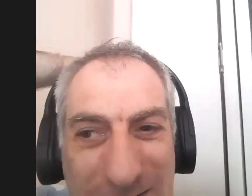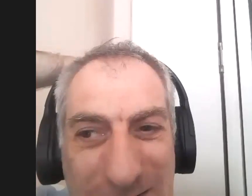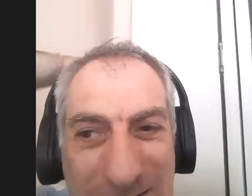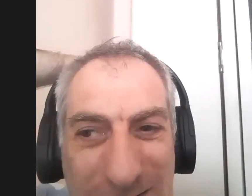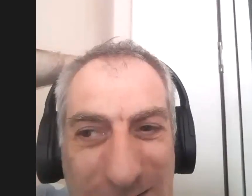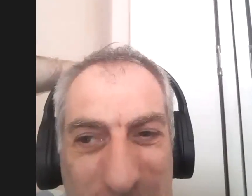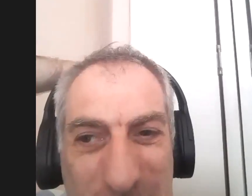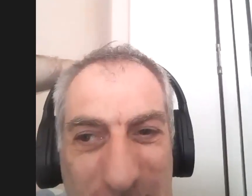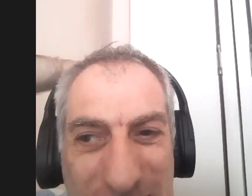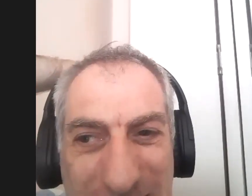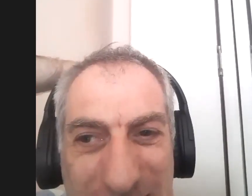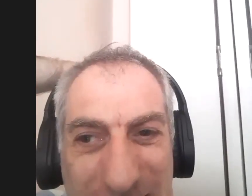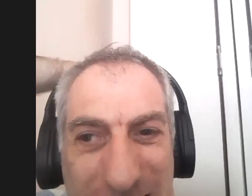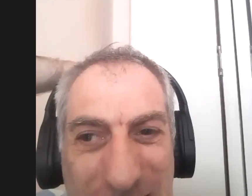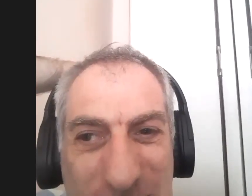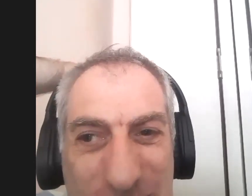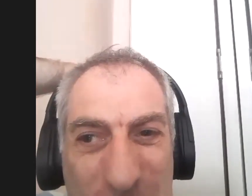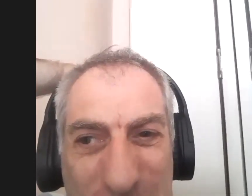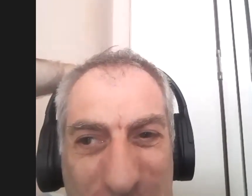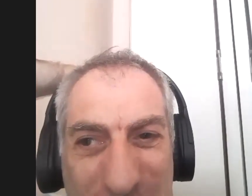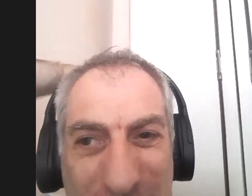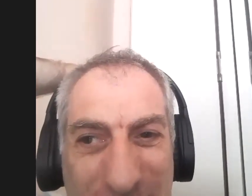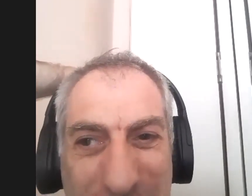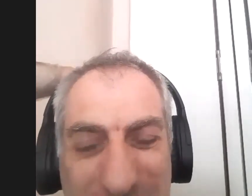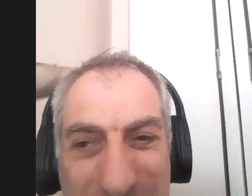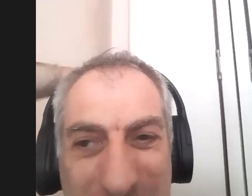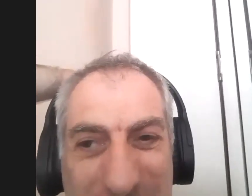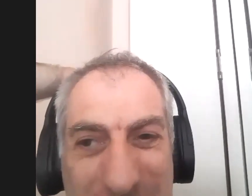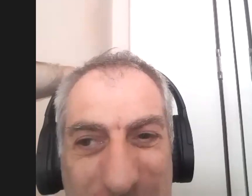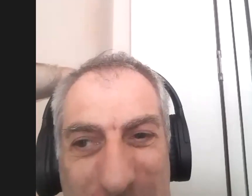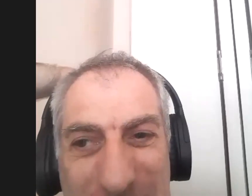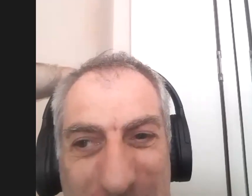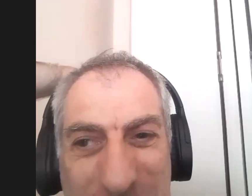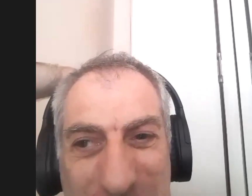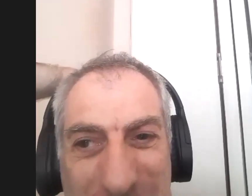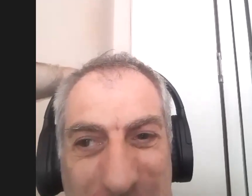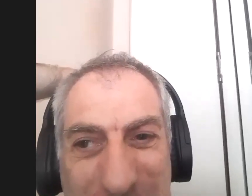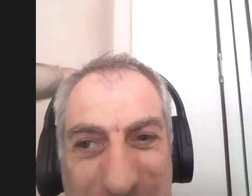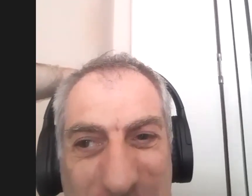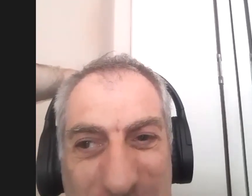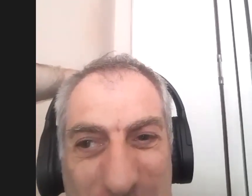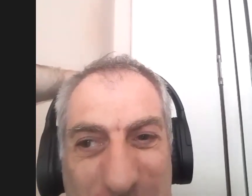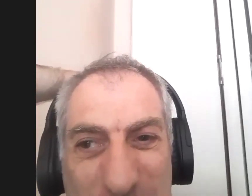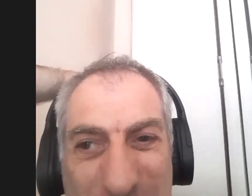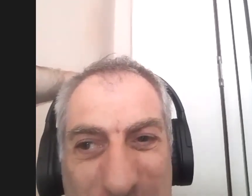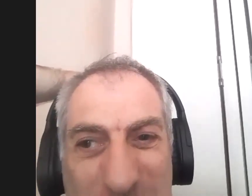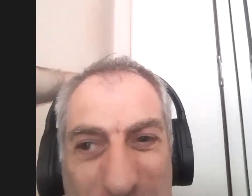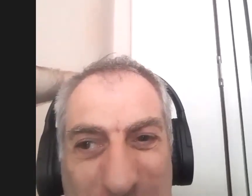במאבק על שילוב לגמרי מלא של אנשים עם מוגבלות בתוך